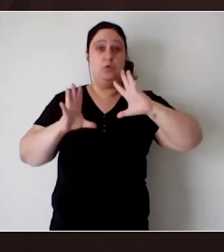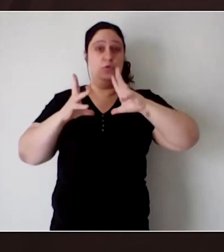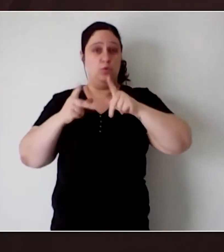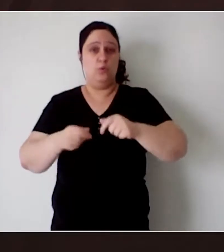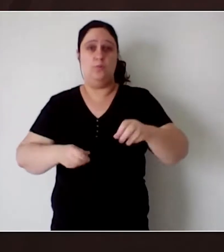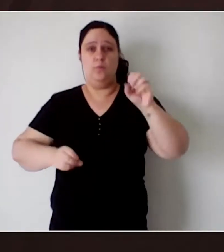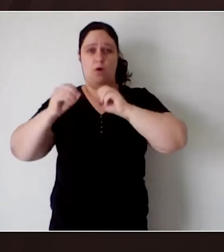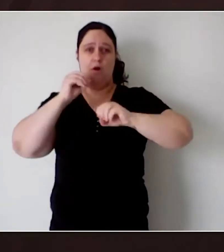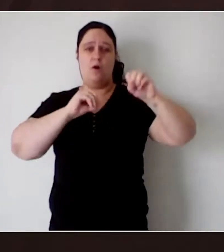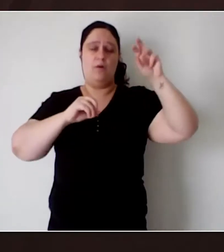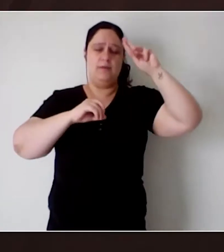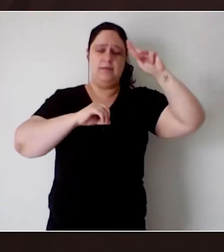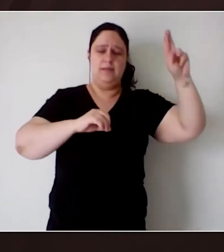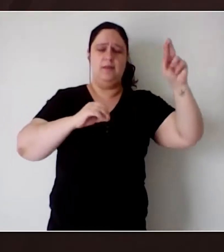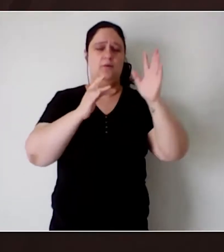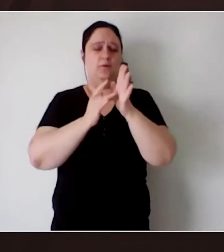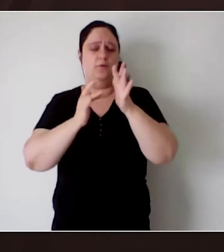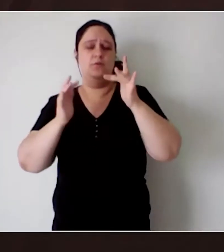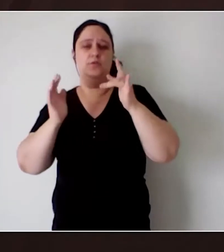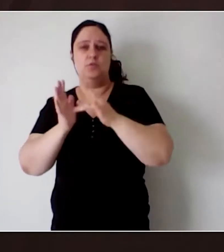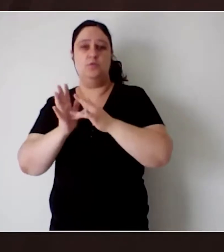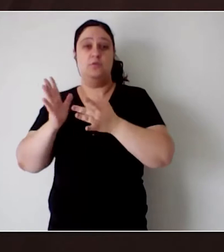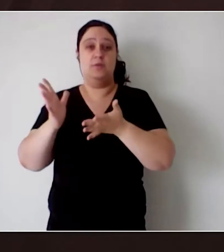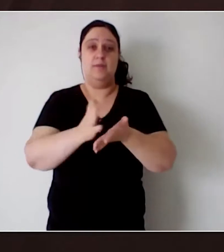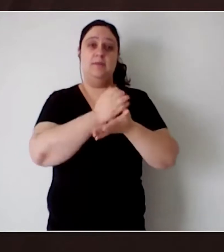nome do Senhor será salvo.